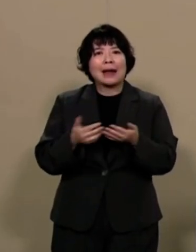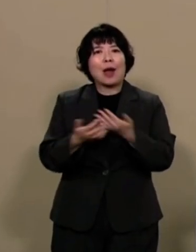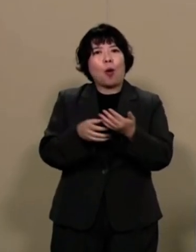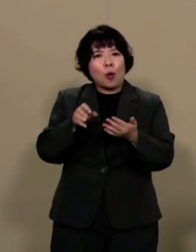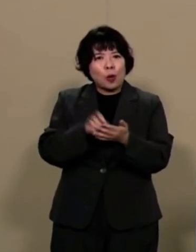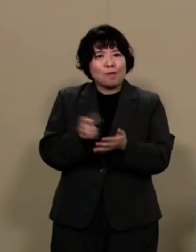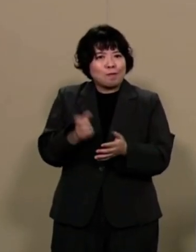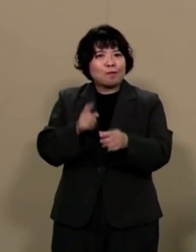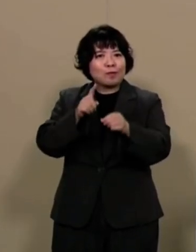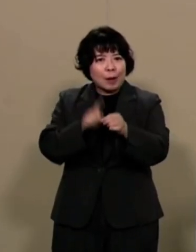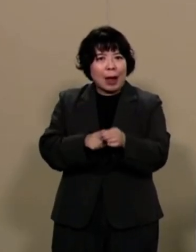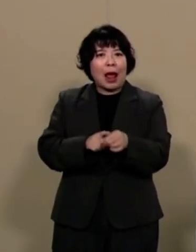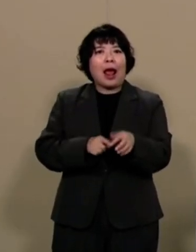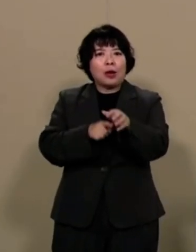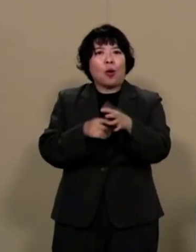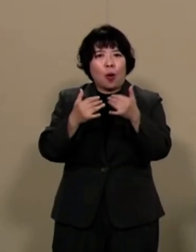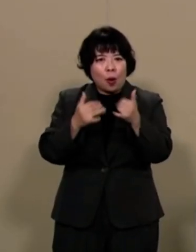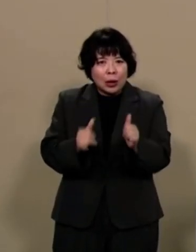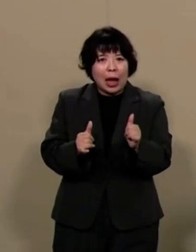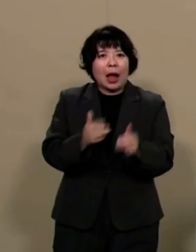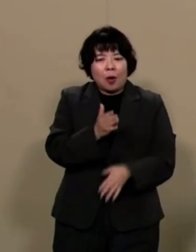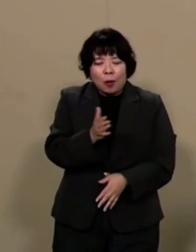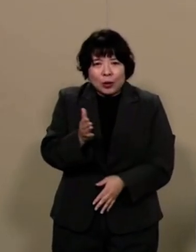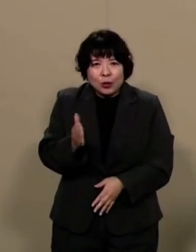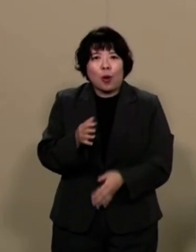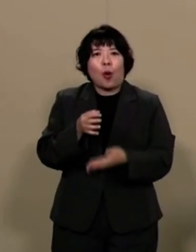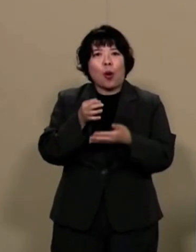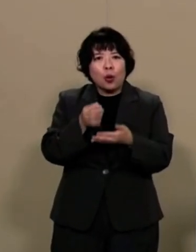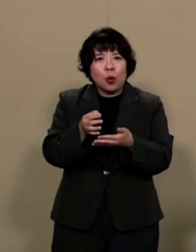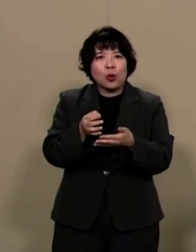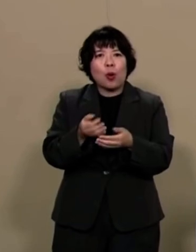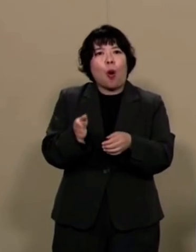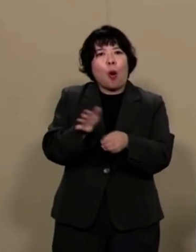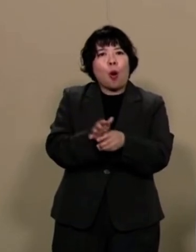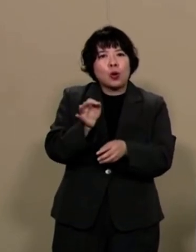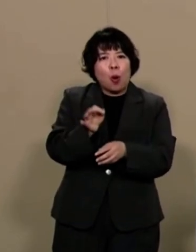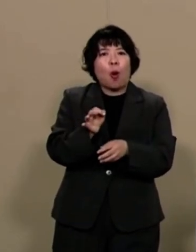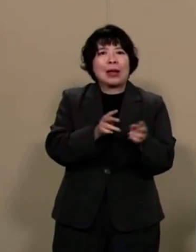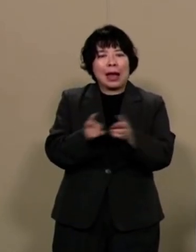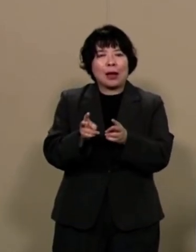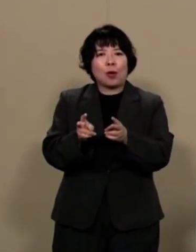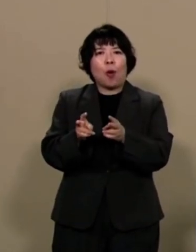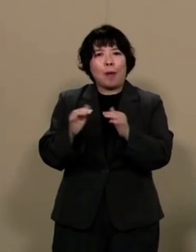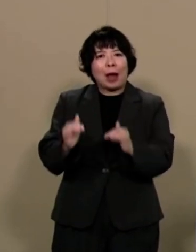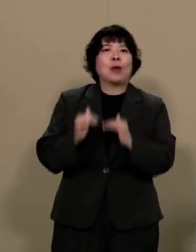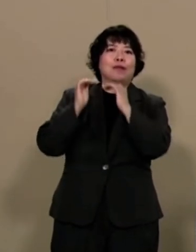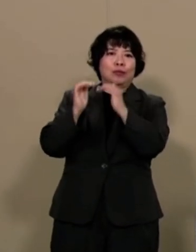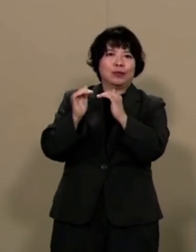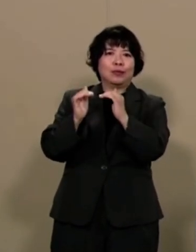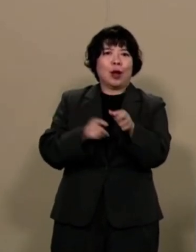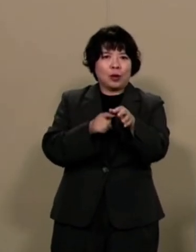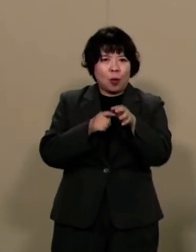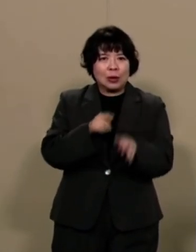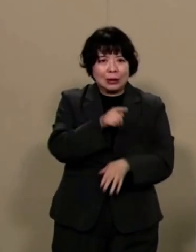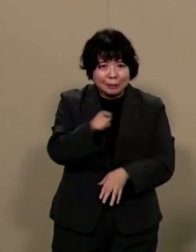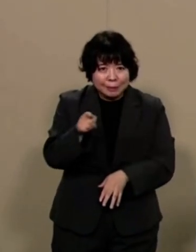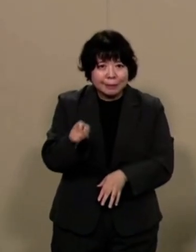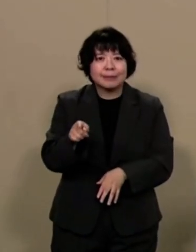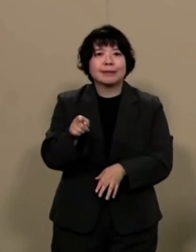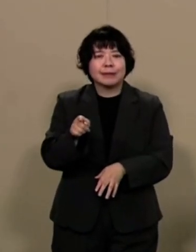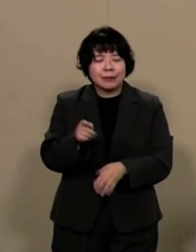確立するため農業者個別所得保障制度をバージョンアップし農地に着目した新た